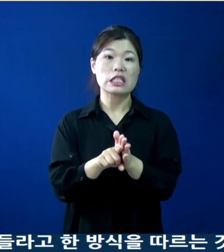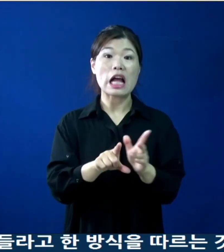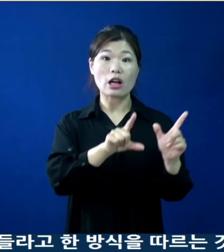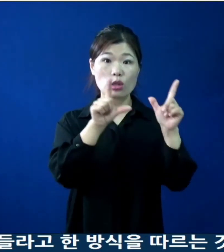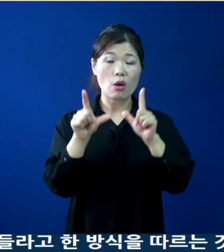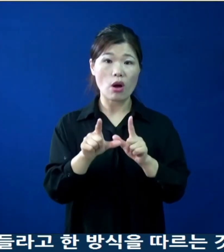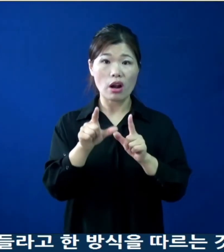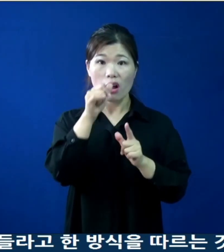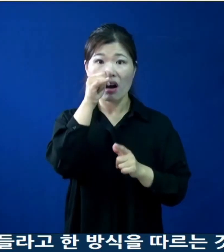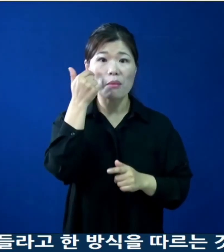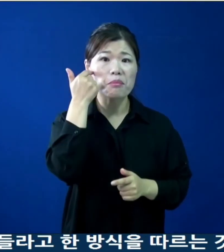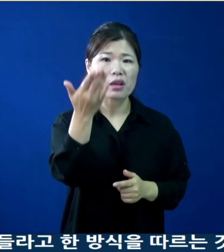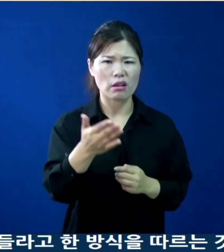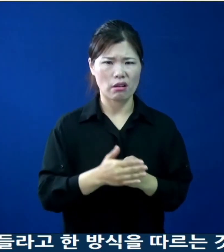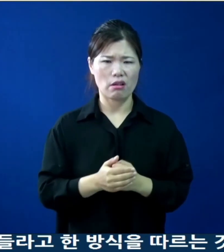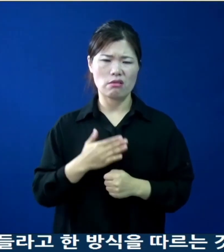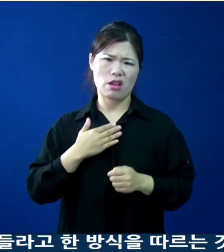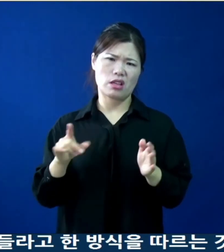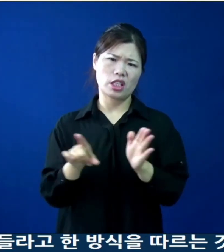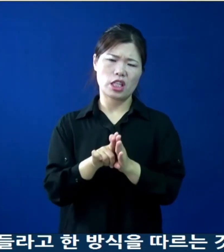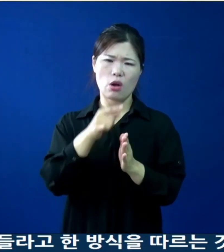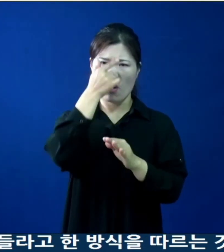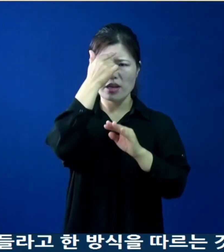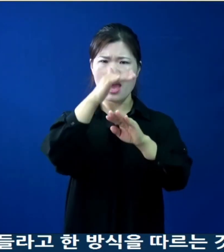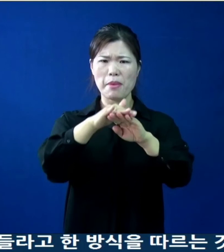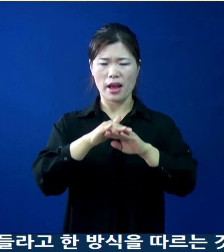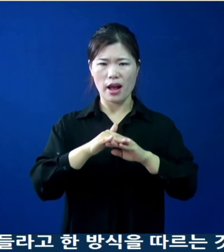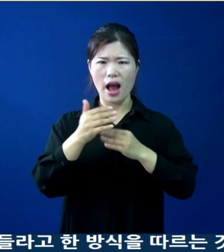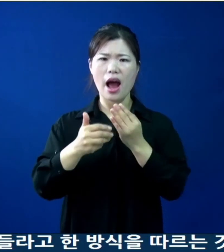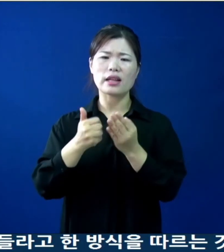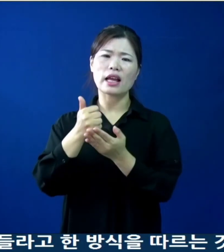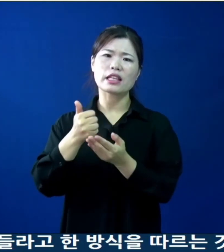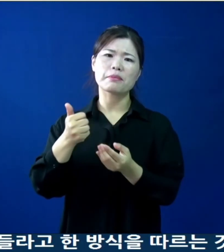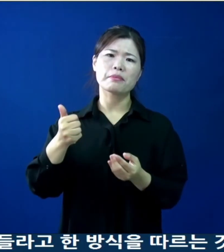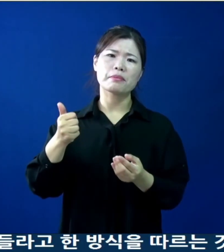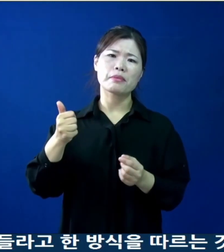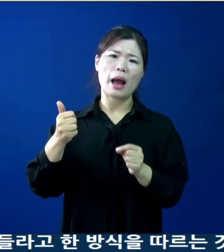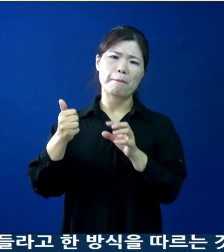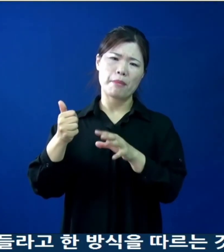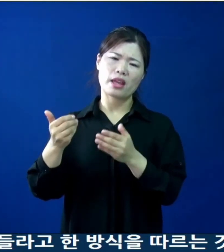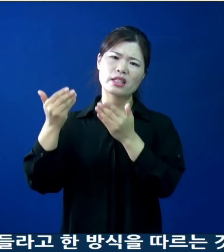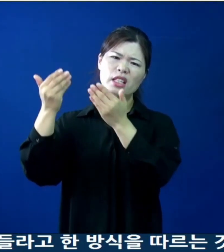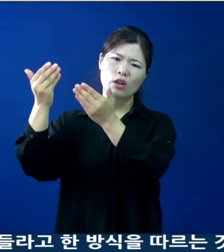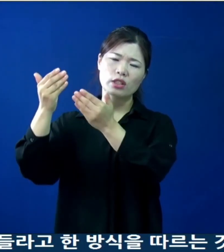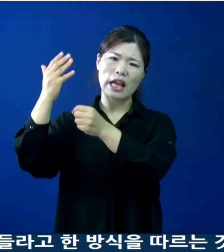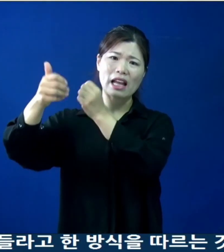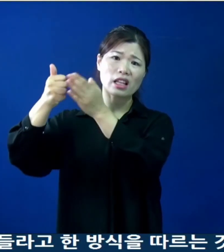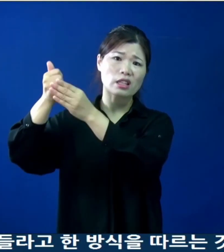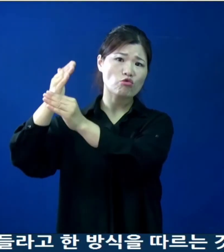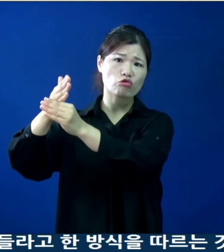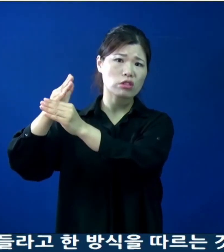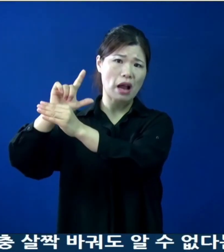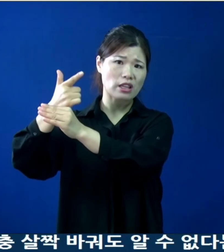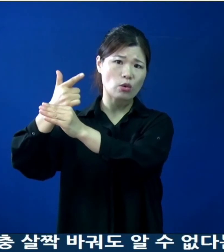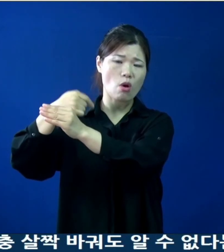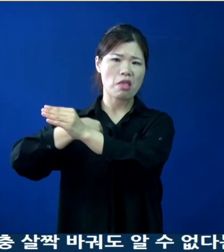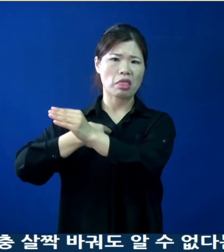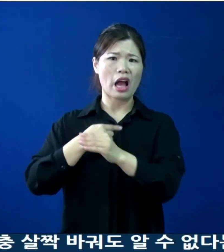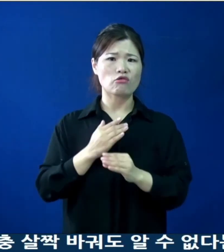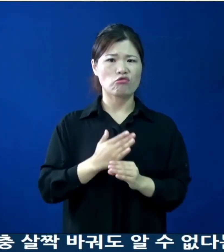또 나의 신앙과 나의 예배가 하나님 앞에 드려지는 것이 하나님 중심이 아니라 나